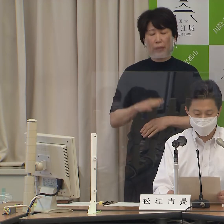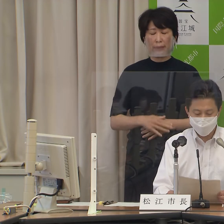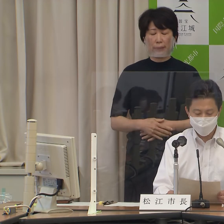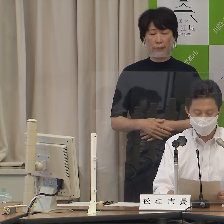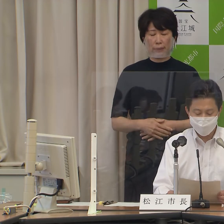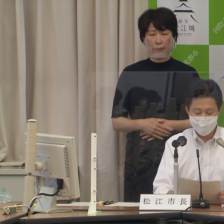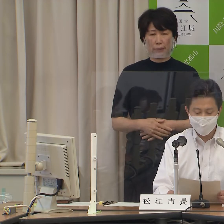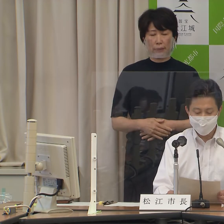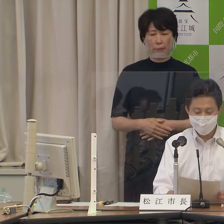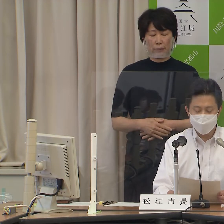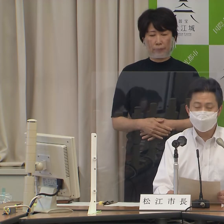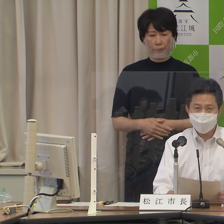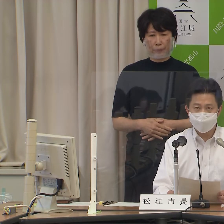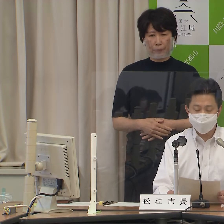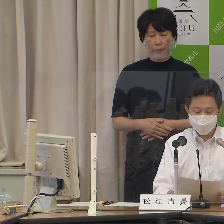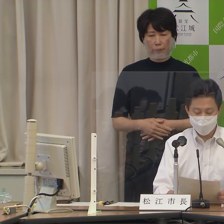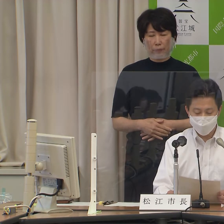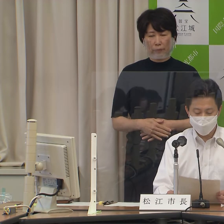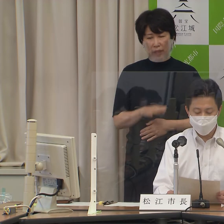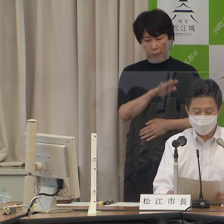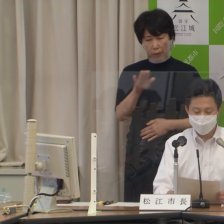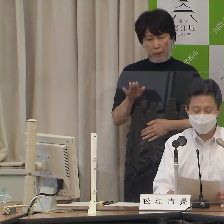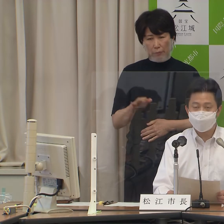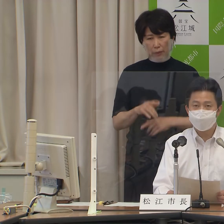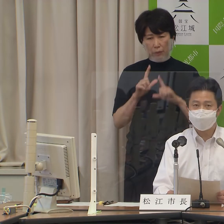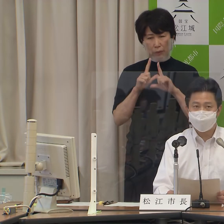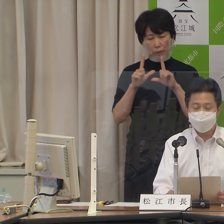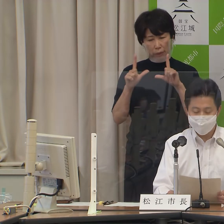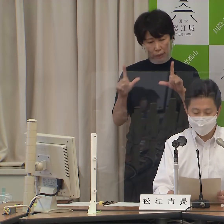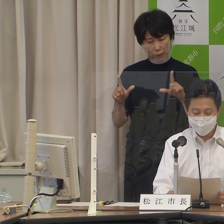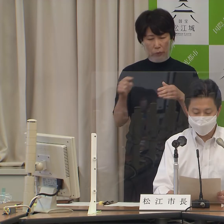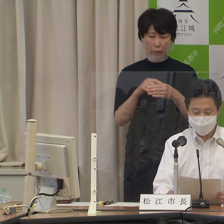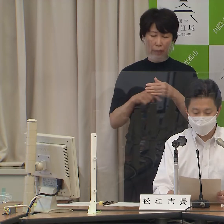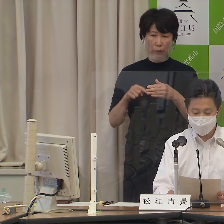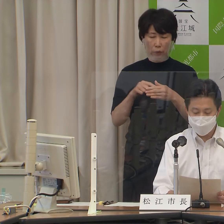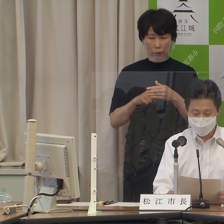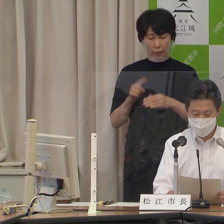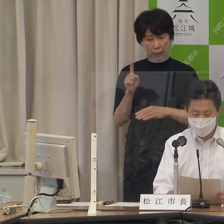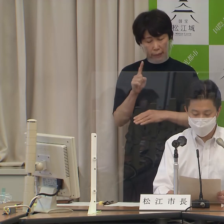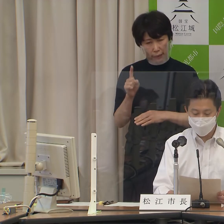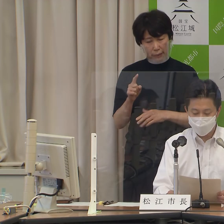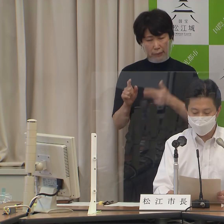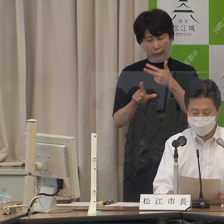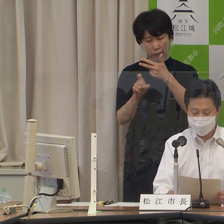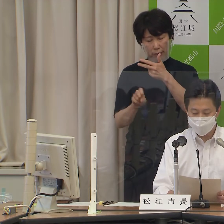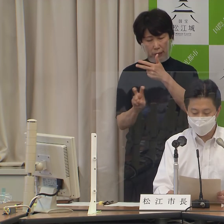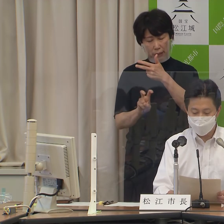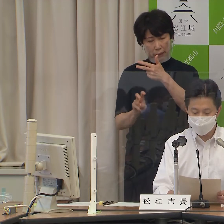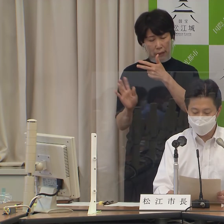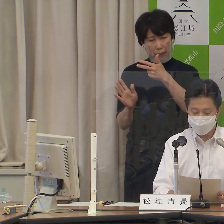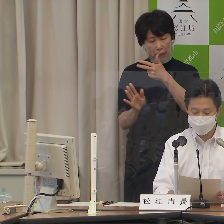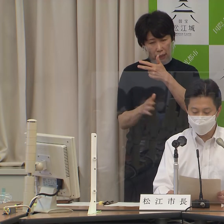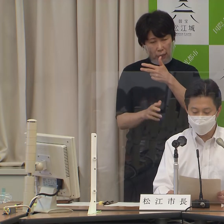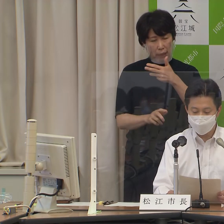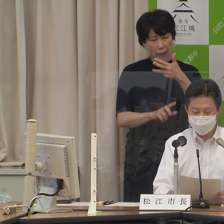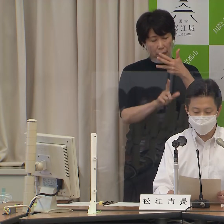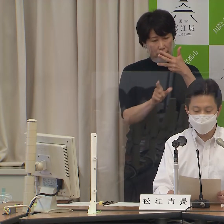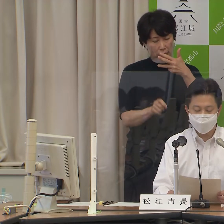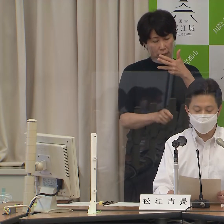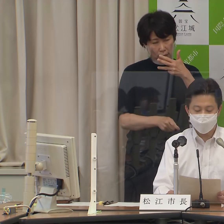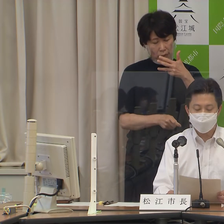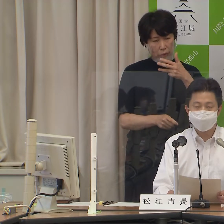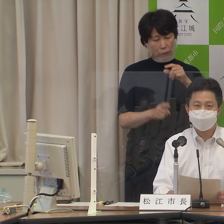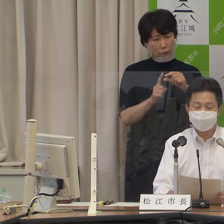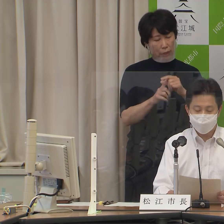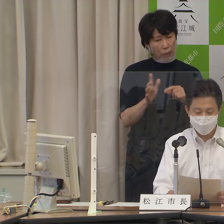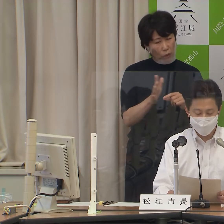ください。今回、皆様にお知らせするものとして、7月20日水曜日から8月中旬までの